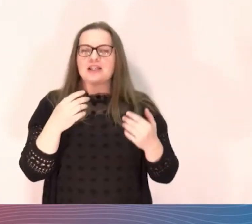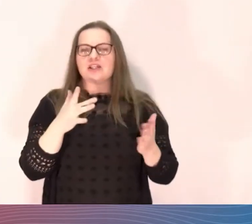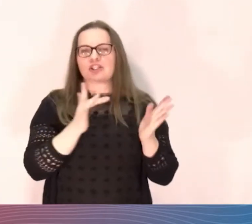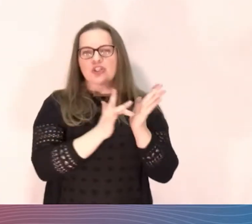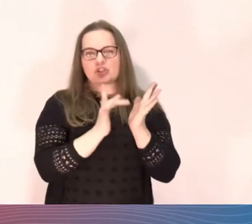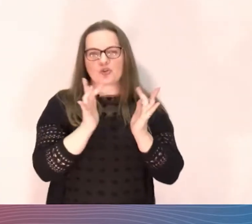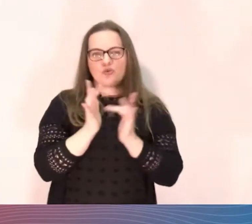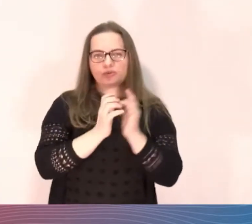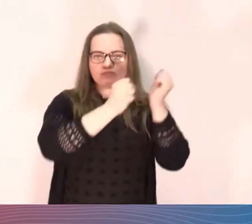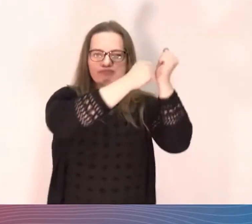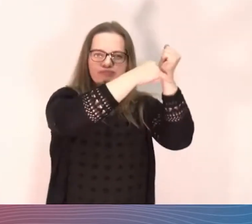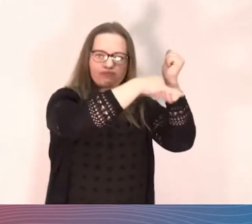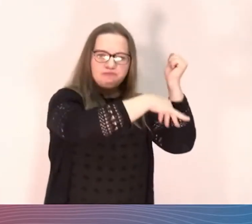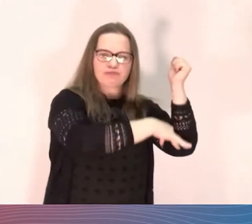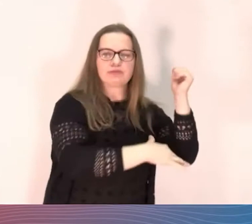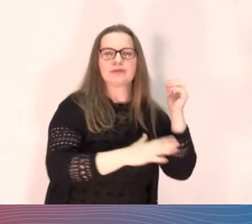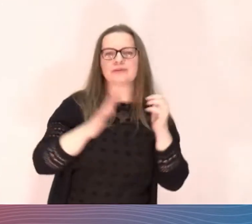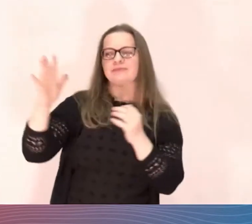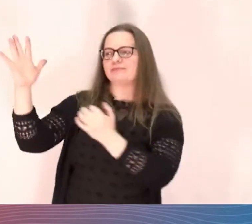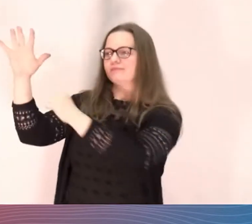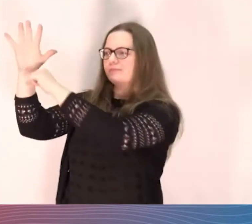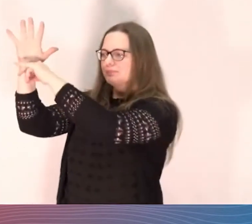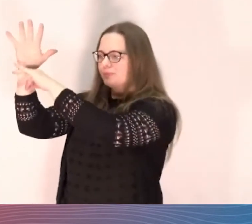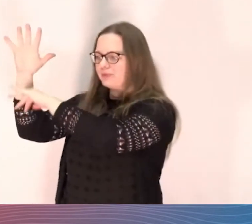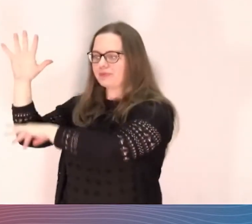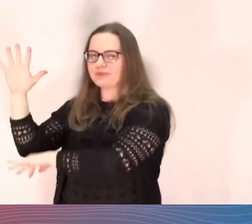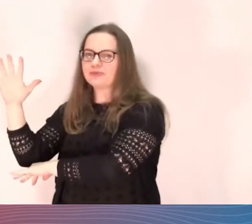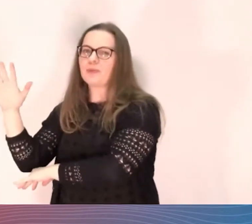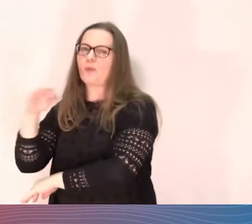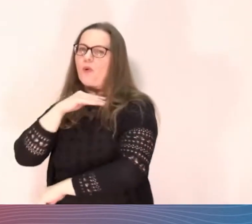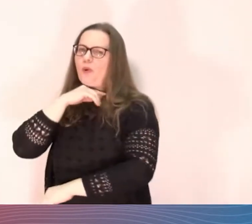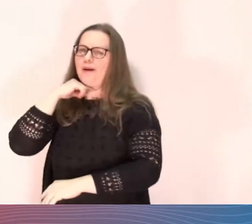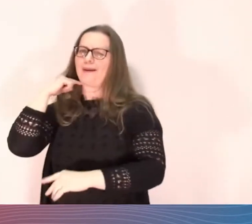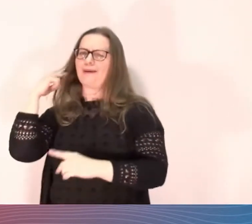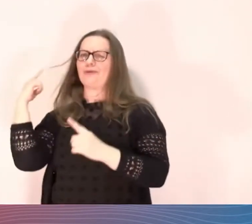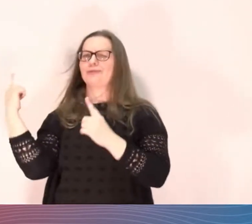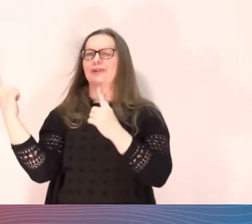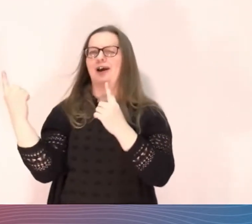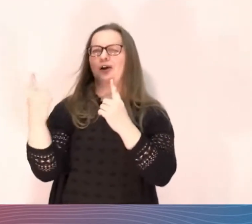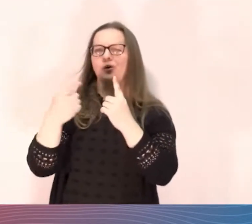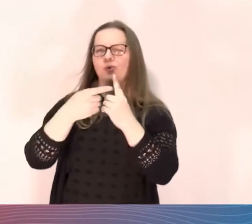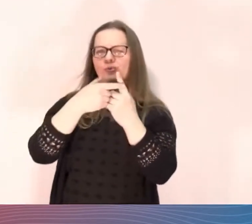E Deus quer ganhar-nos cada dia. Ele quer tomar posse de nós.